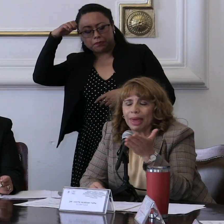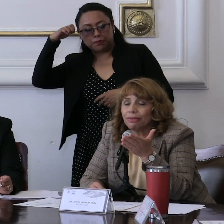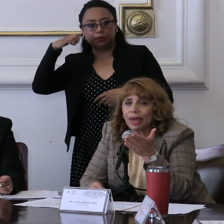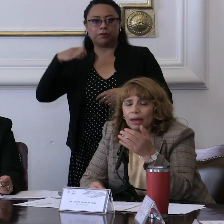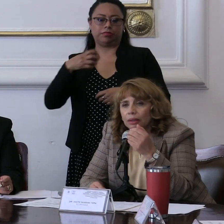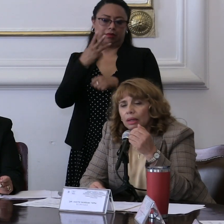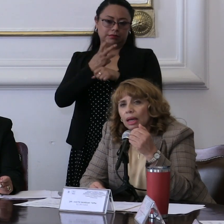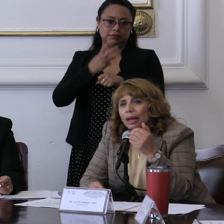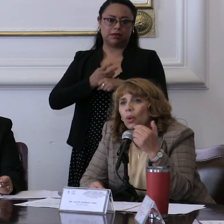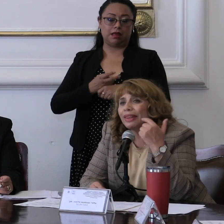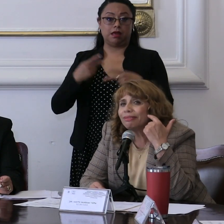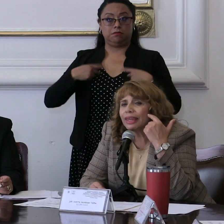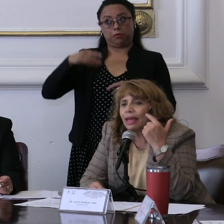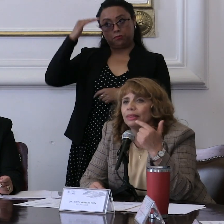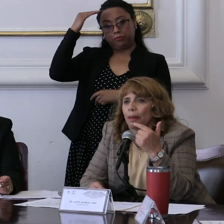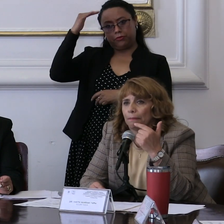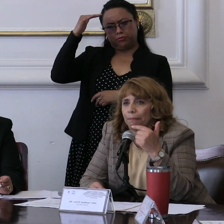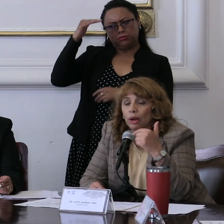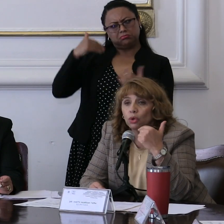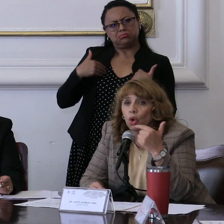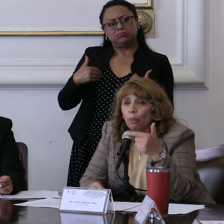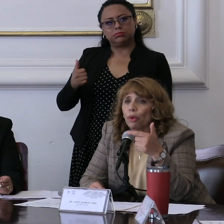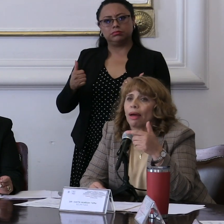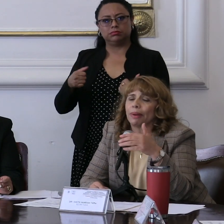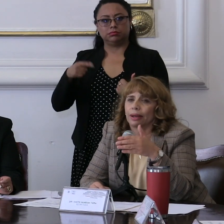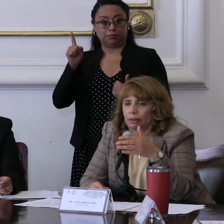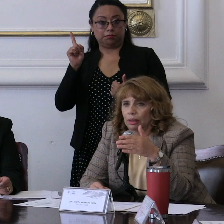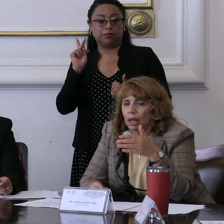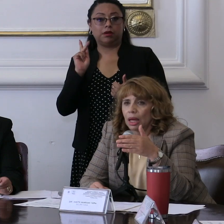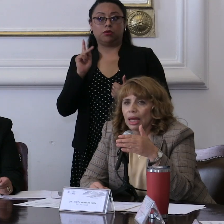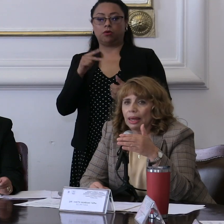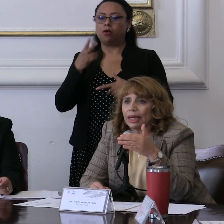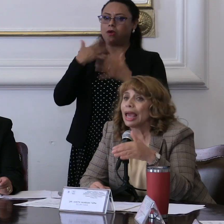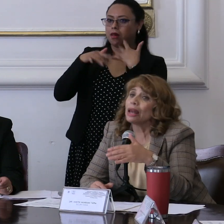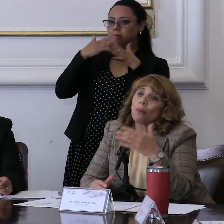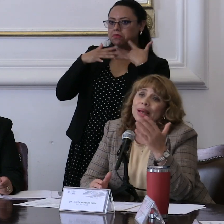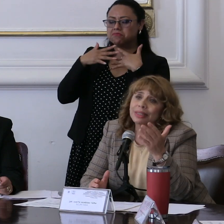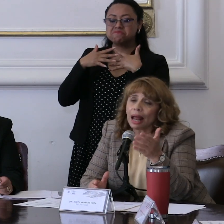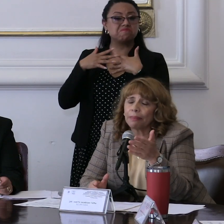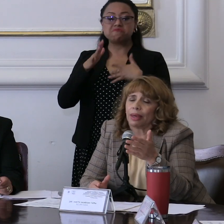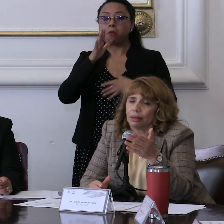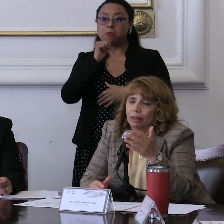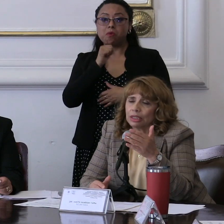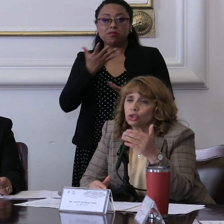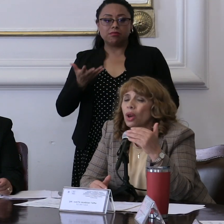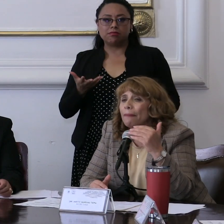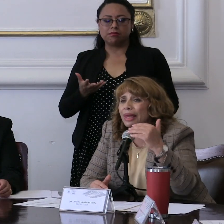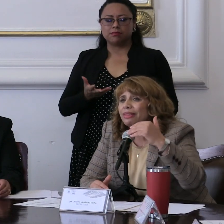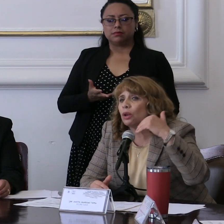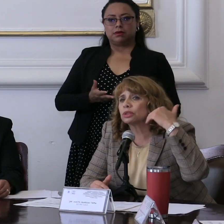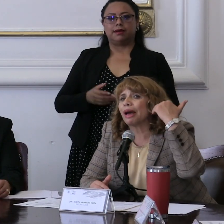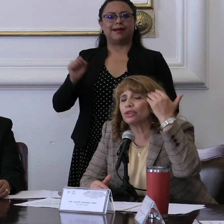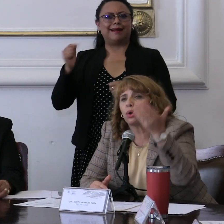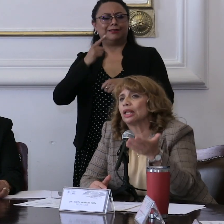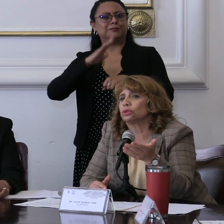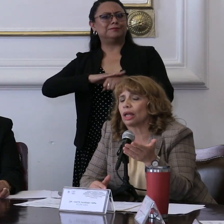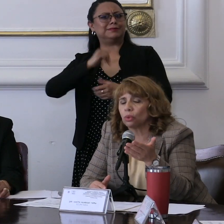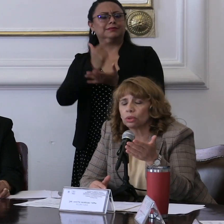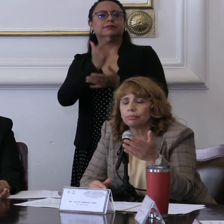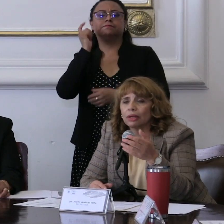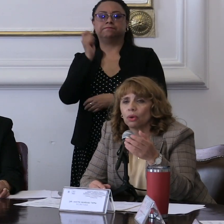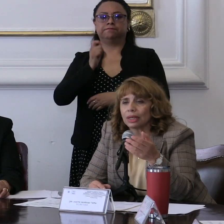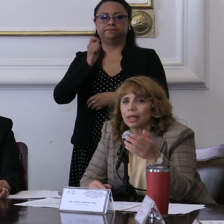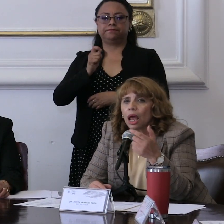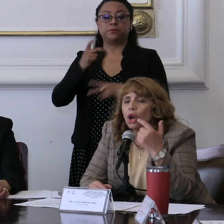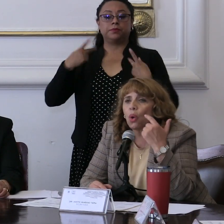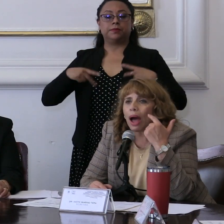edad media, lo entiende, pero no lo puede hablar. Y algo más grave, solamente los mayores, los